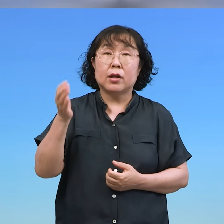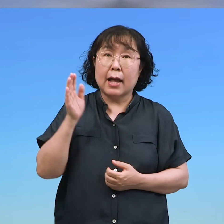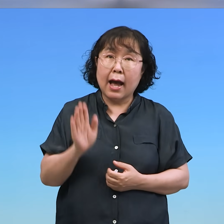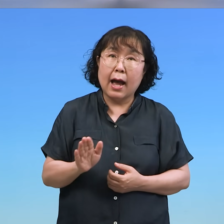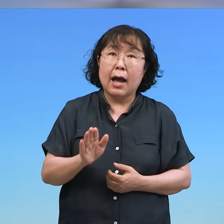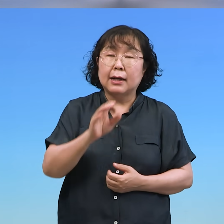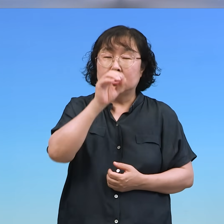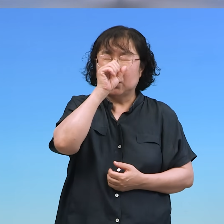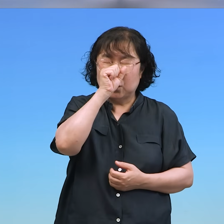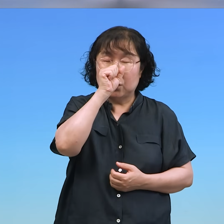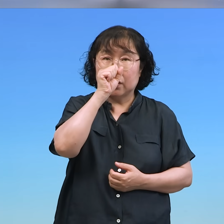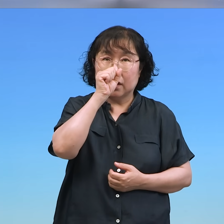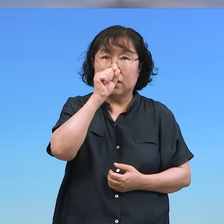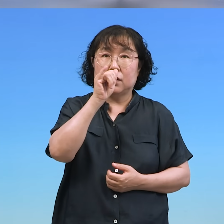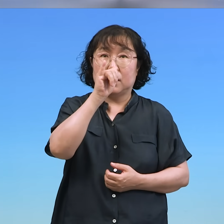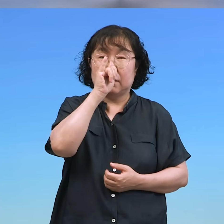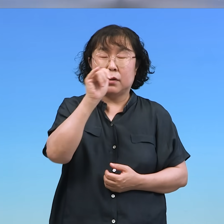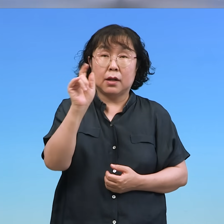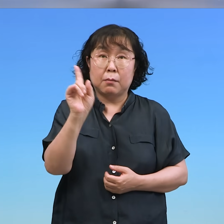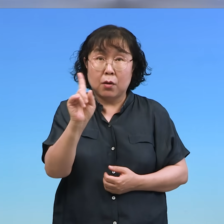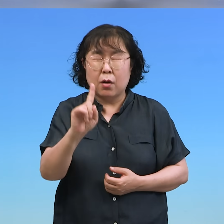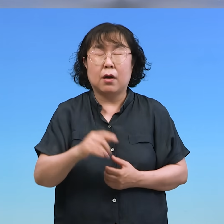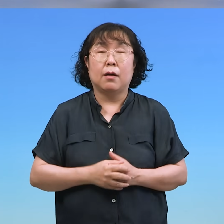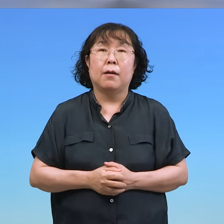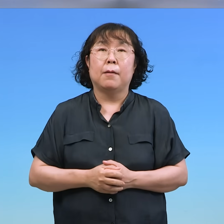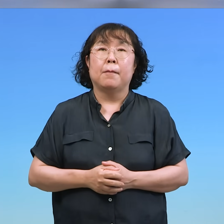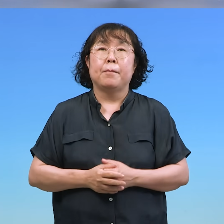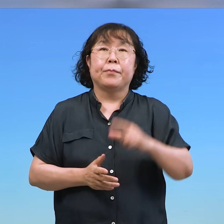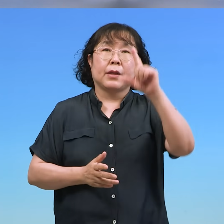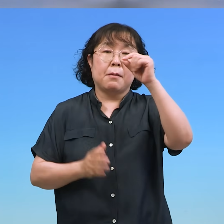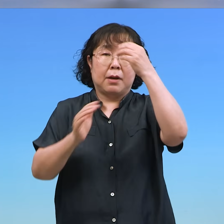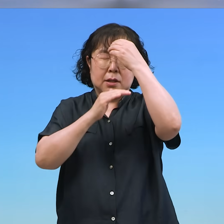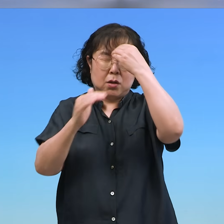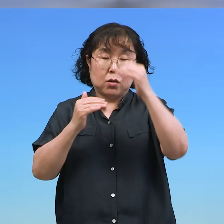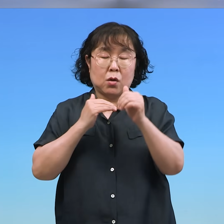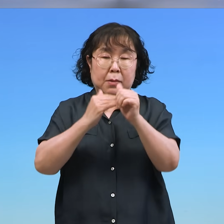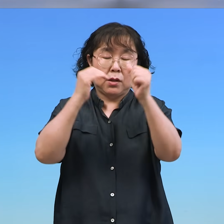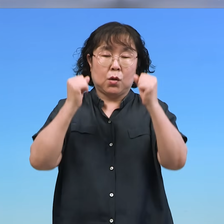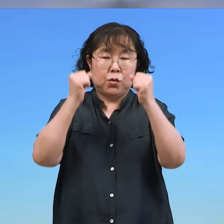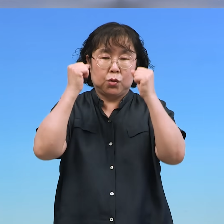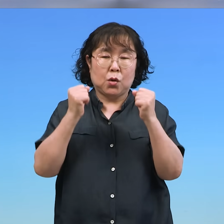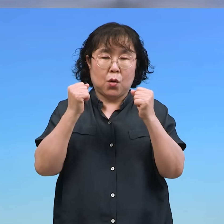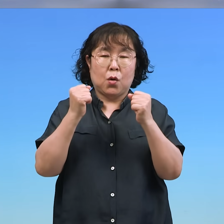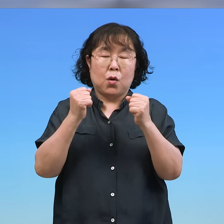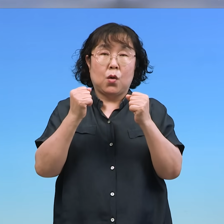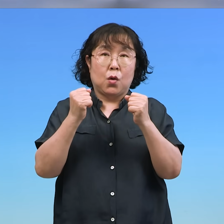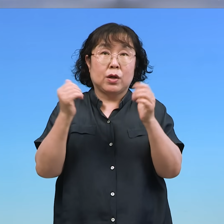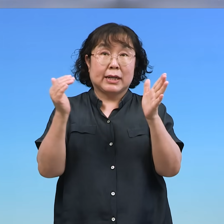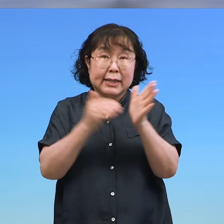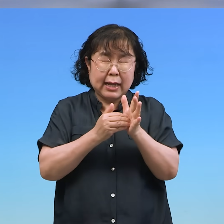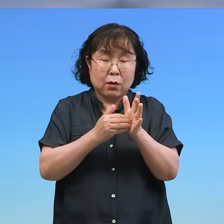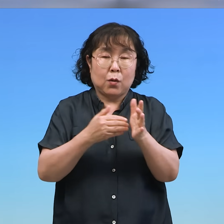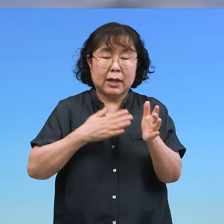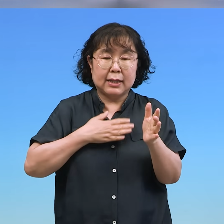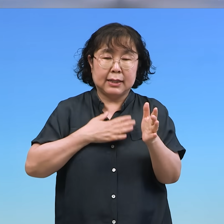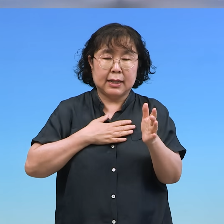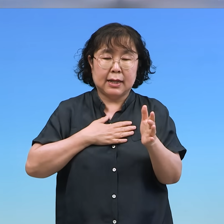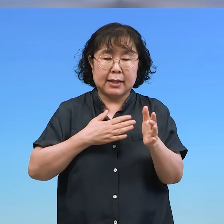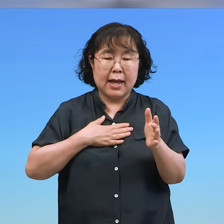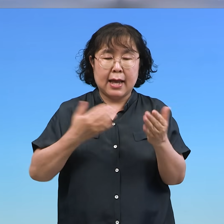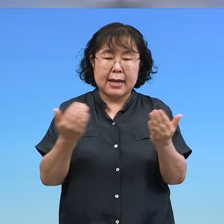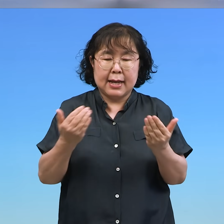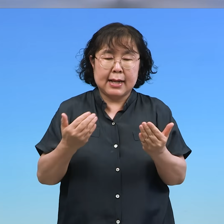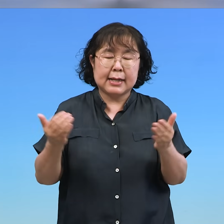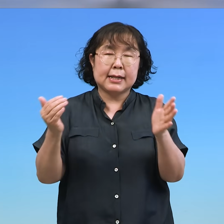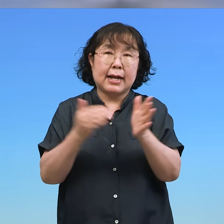이게 좋은 게 뭔지 아세요? 일만서도 파송 운동하고는 할렐루야 이제 다 일 다 끝났다, 난 다 역할 다 했다, 이제